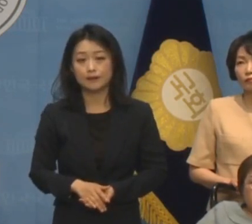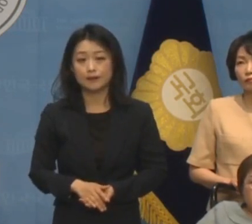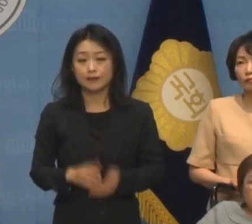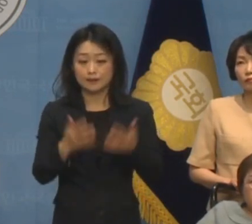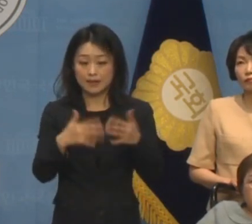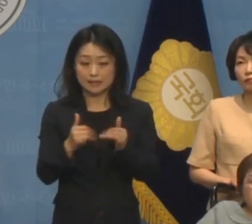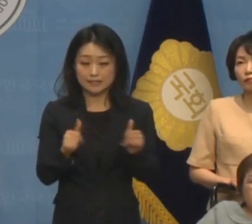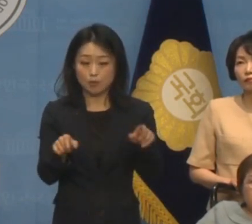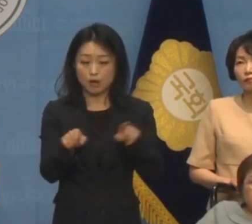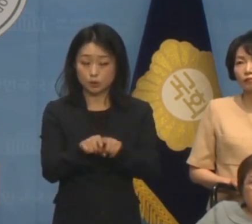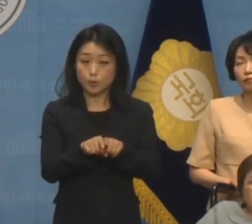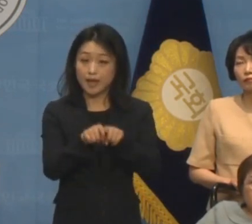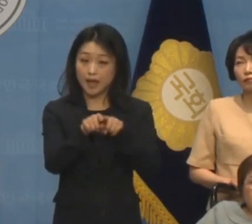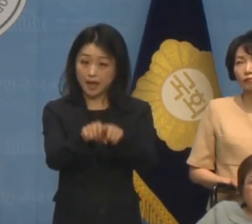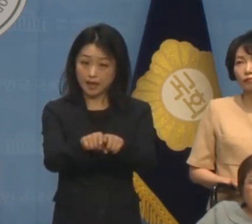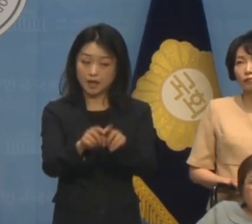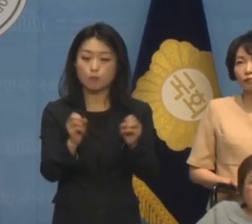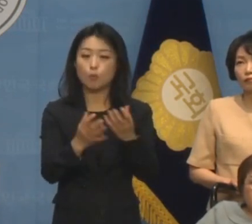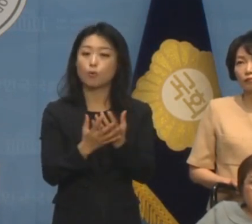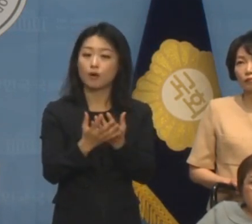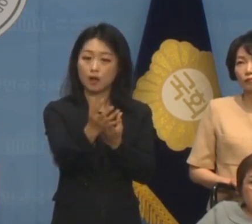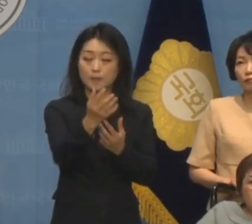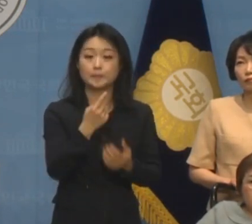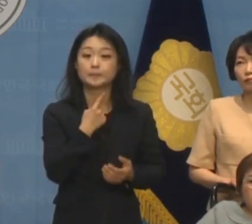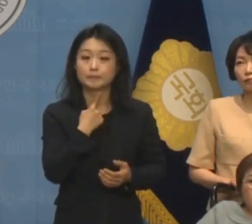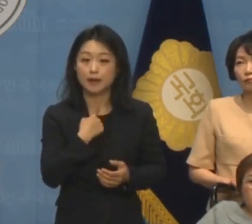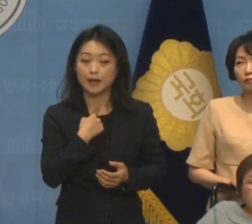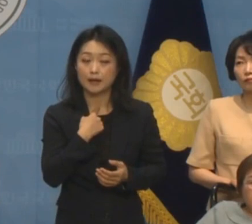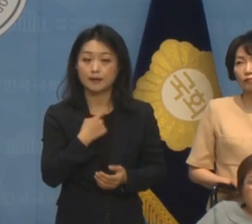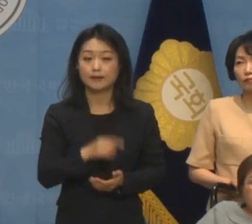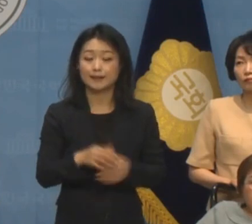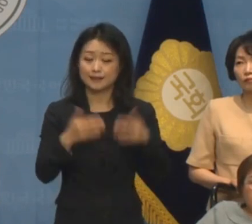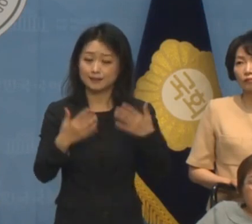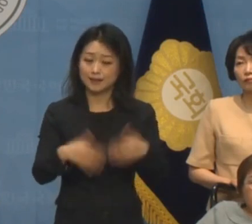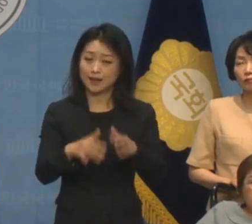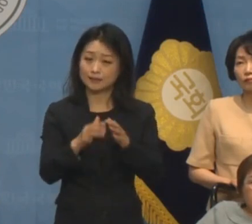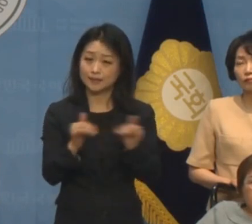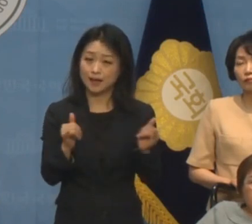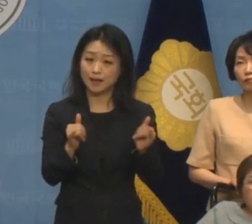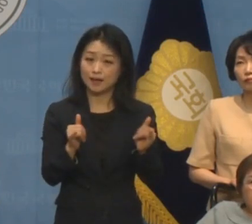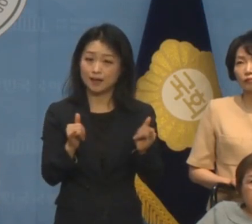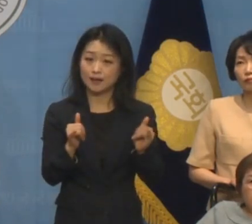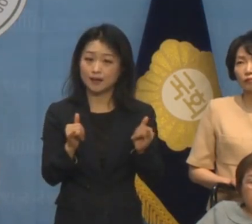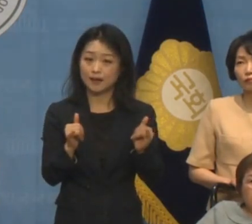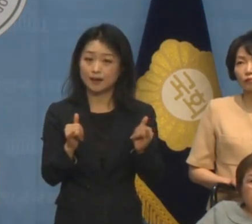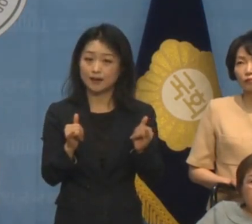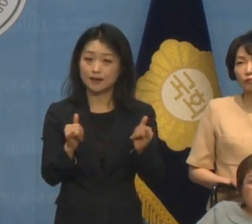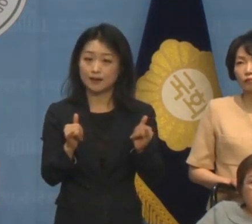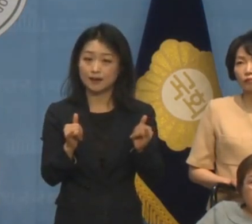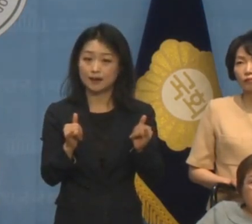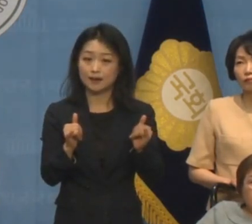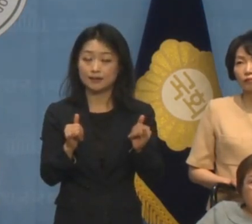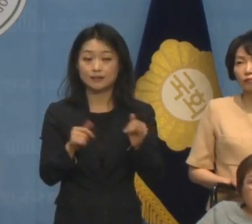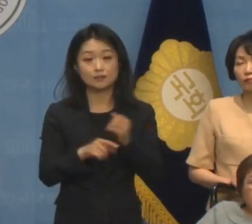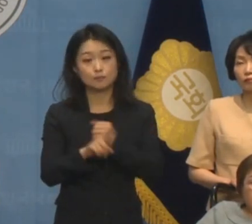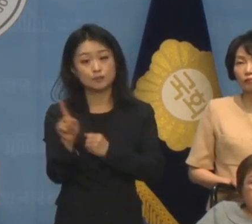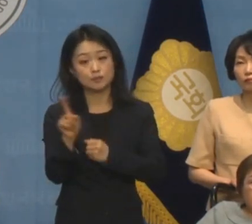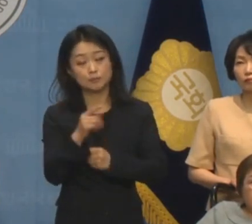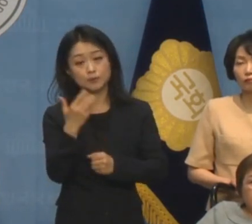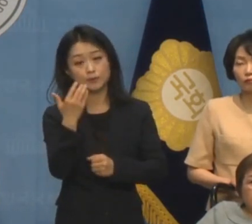약자와 동행 포럼을 했습니다. 과연 거기에 담는 약자의